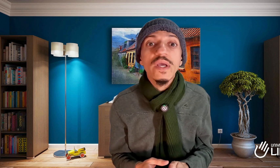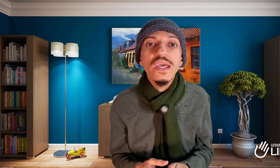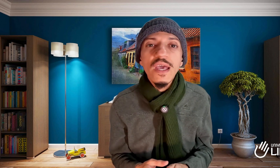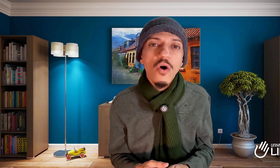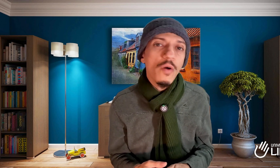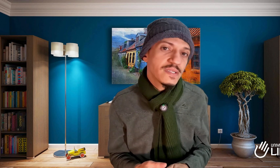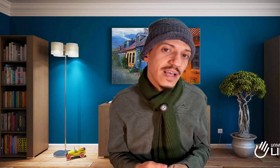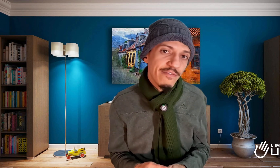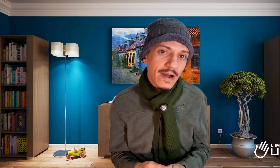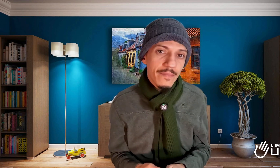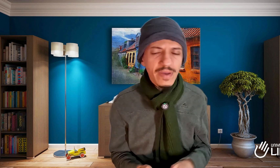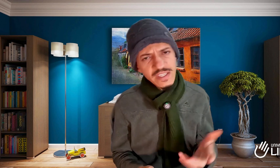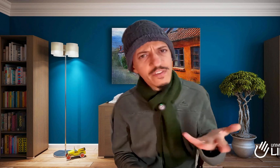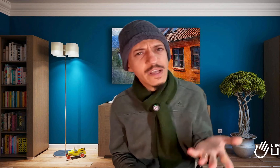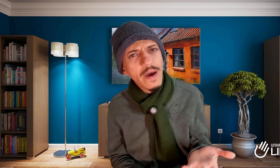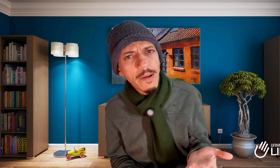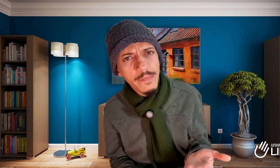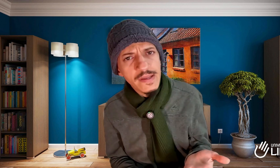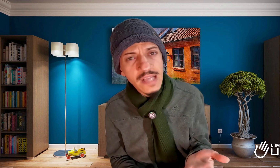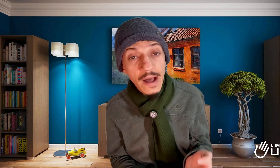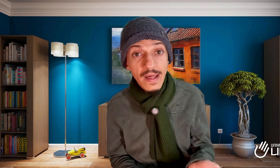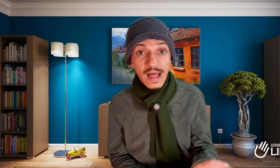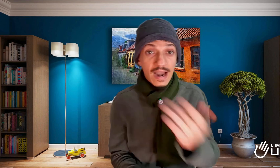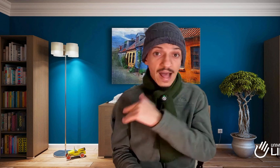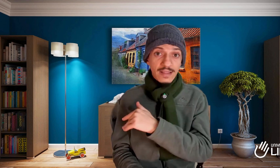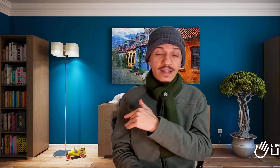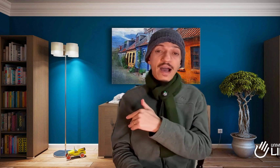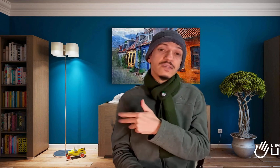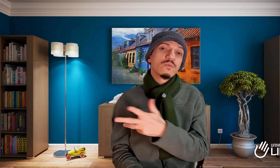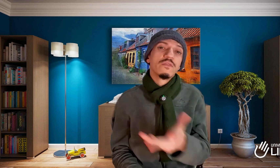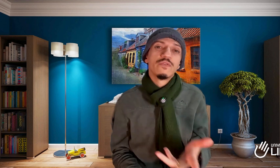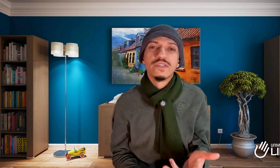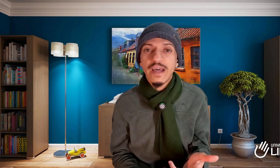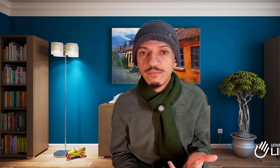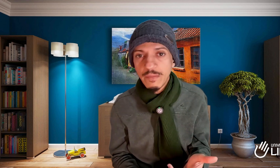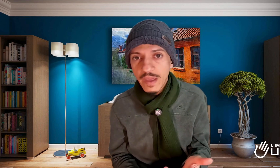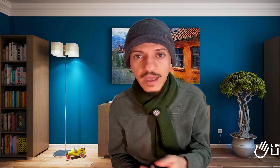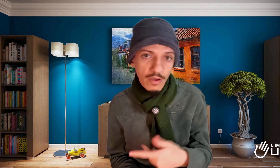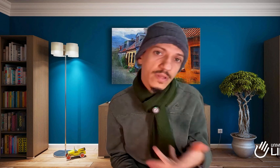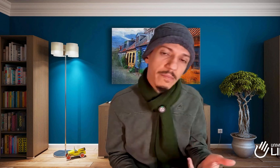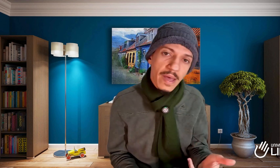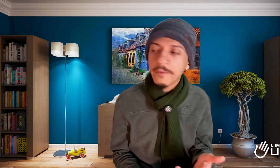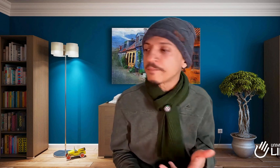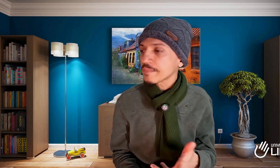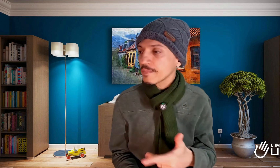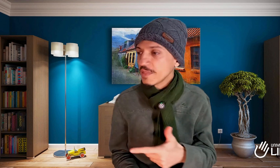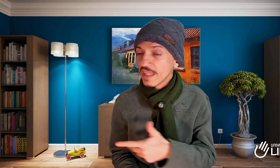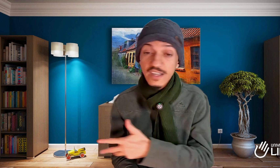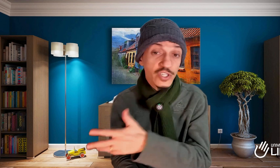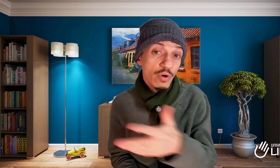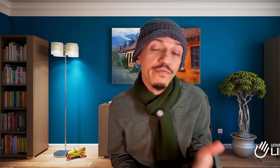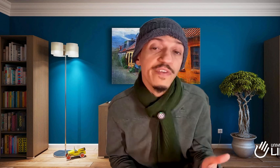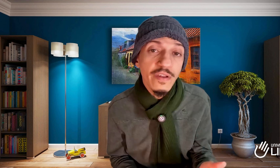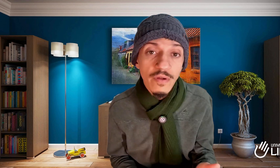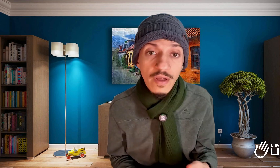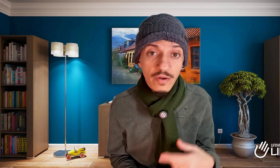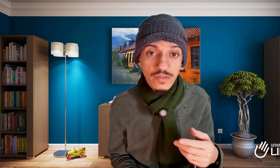que observar. Mas se você parar para pensar, lá atrás, quando você era um bebê, eu também, a gente ouvindo nossos